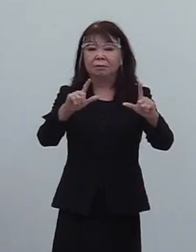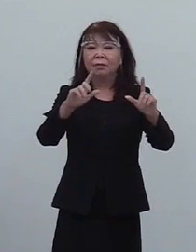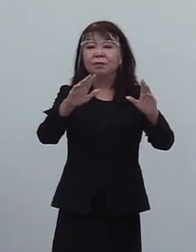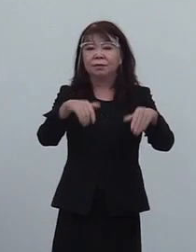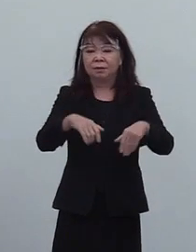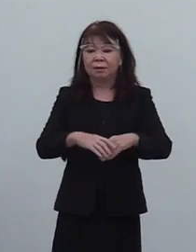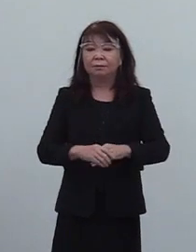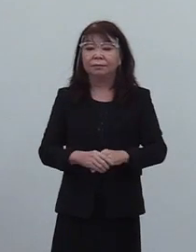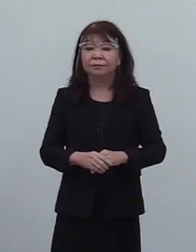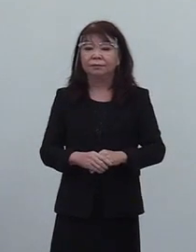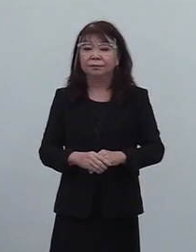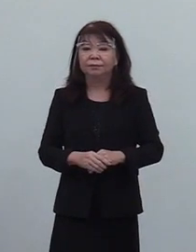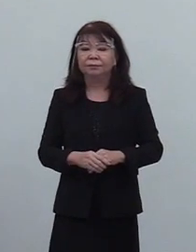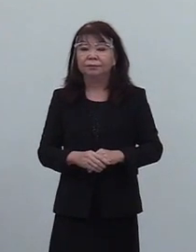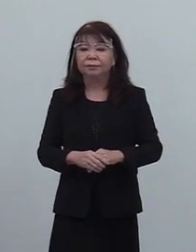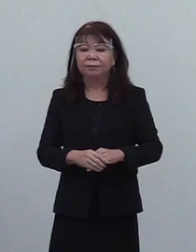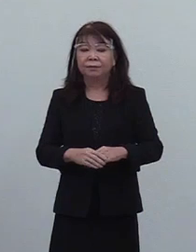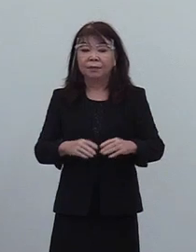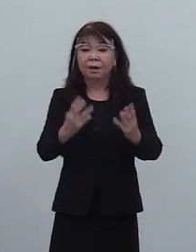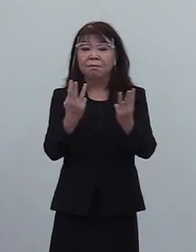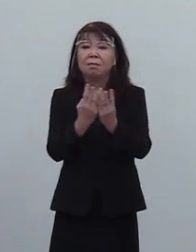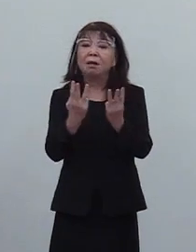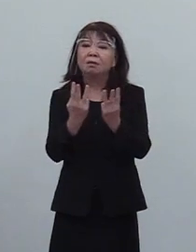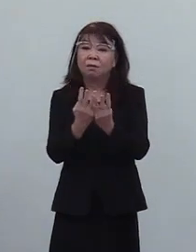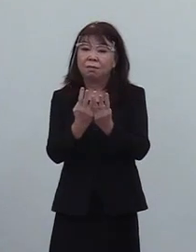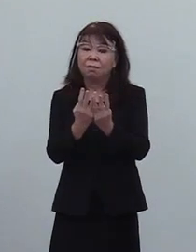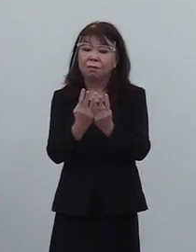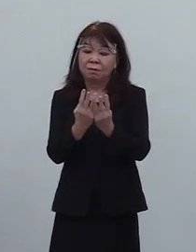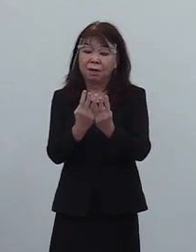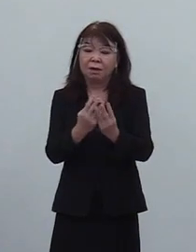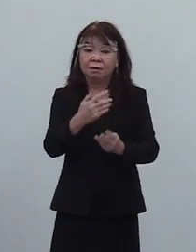。公表しております番号は